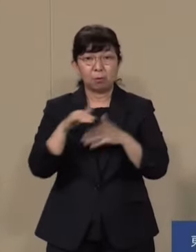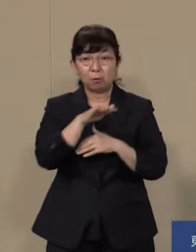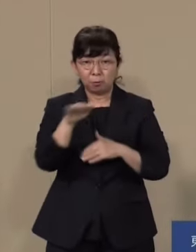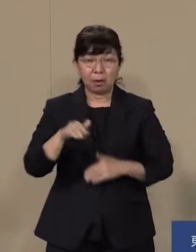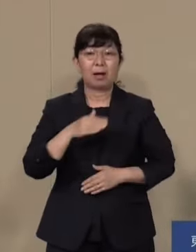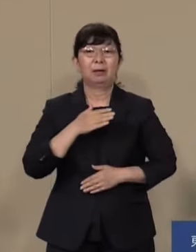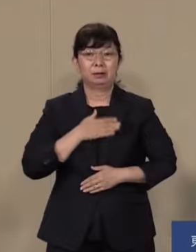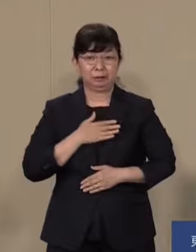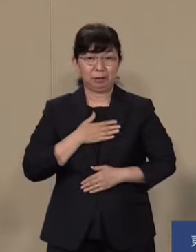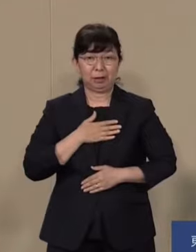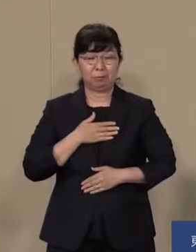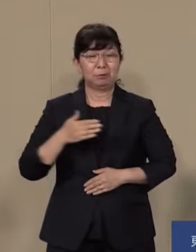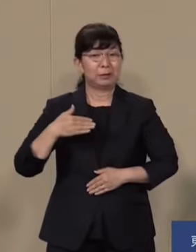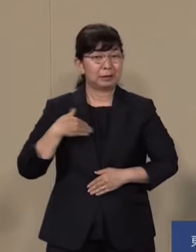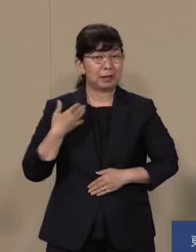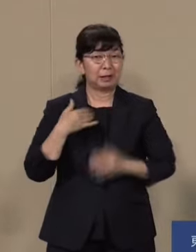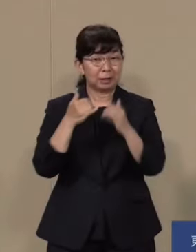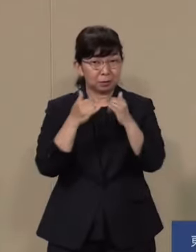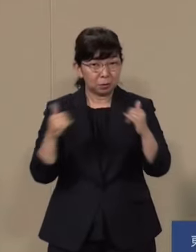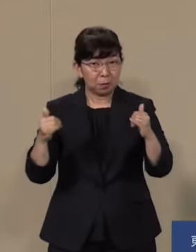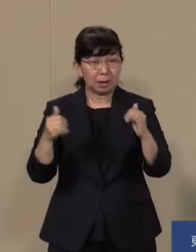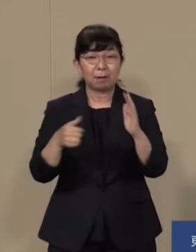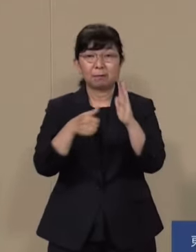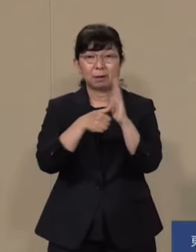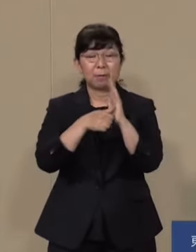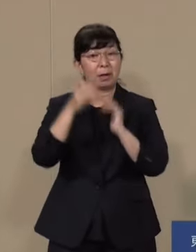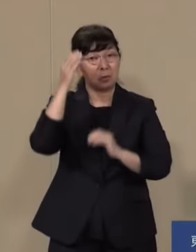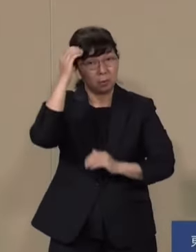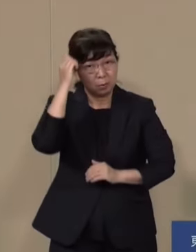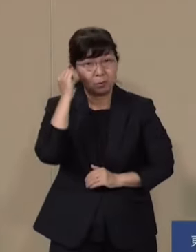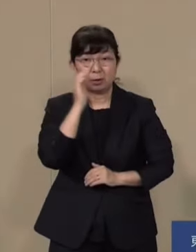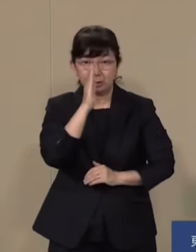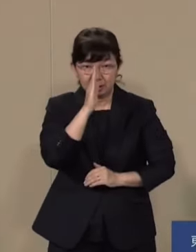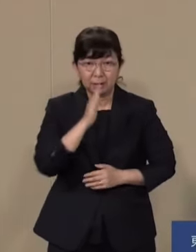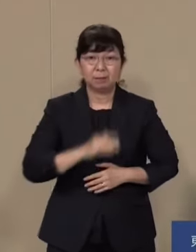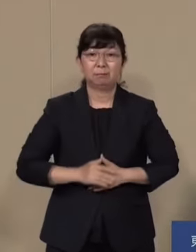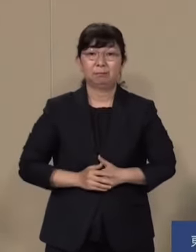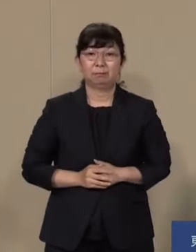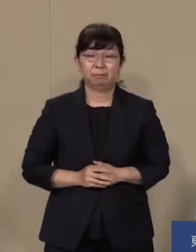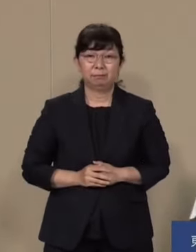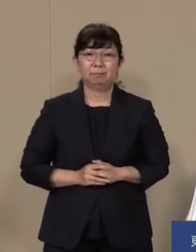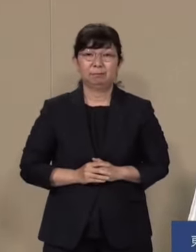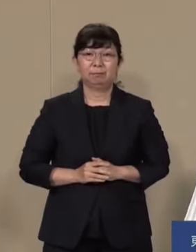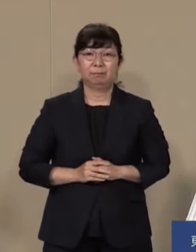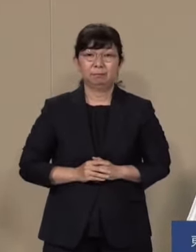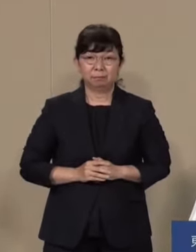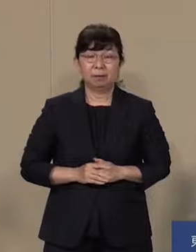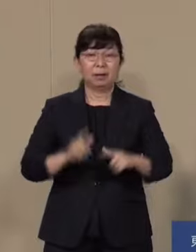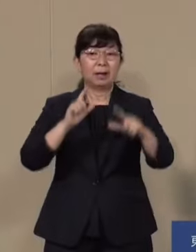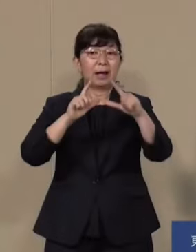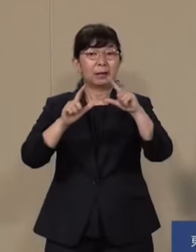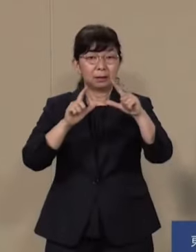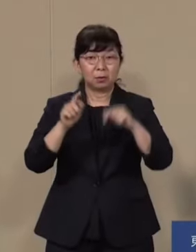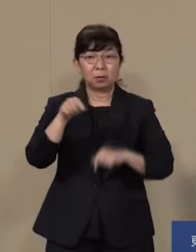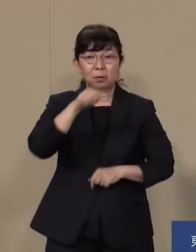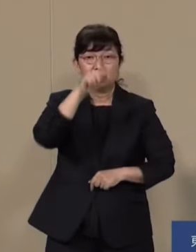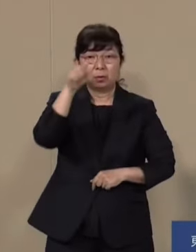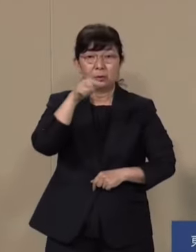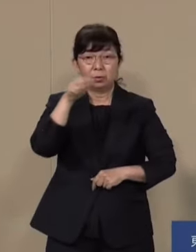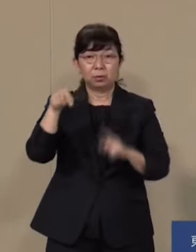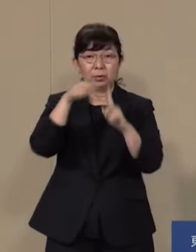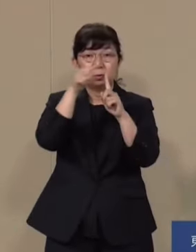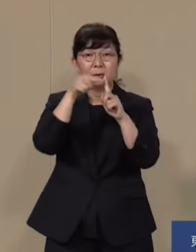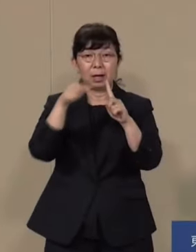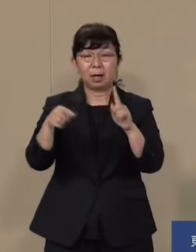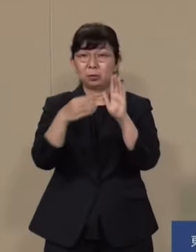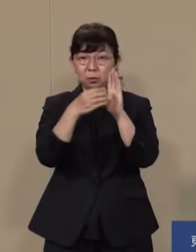知っている知らない人は覚えてねLINEのQRコードを